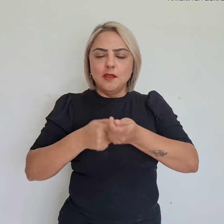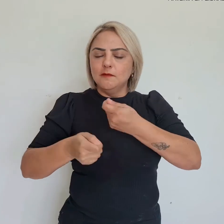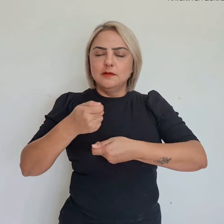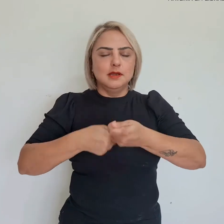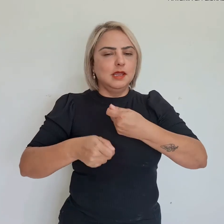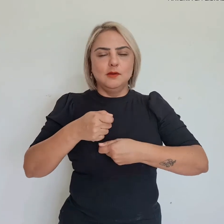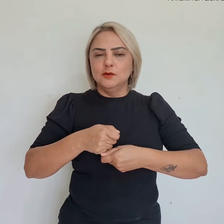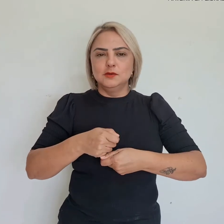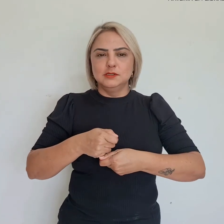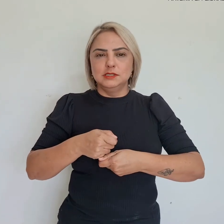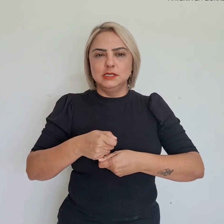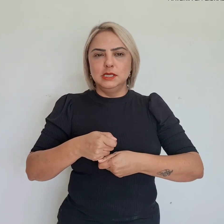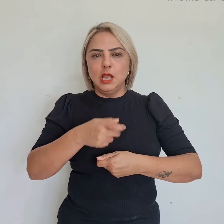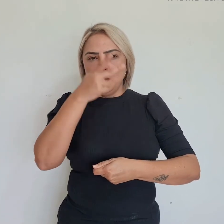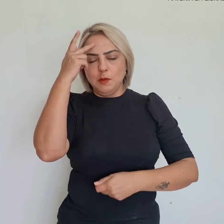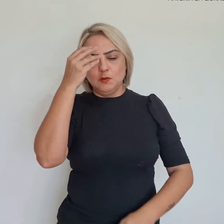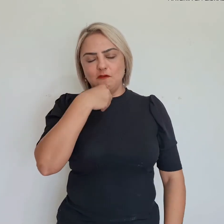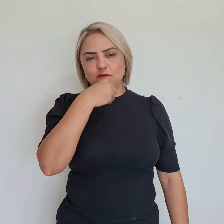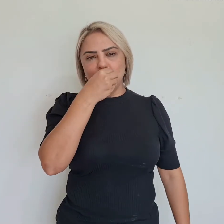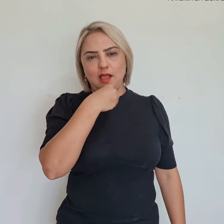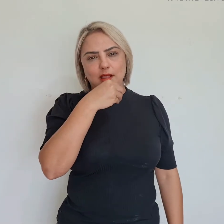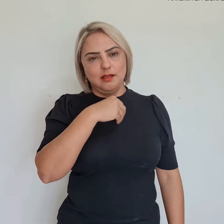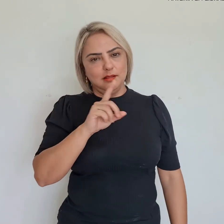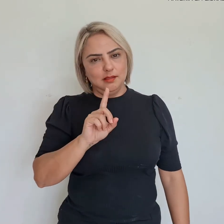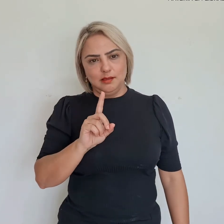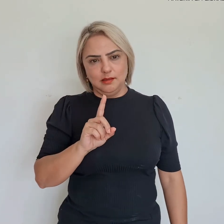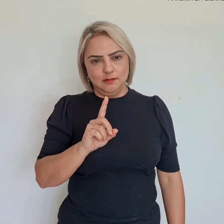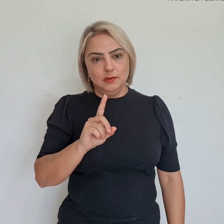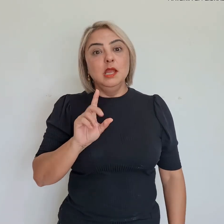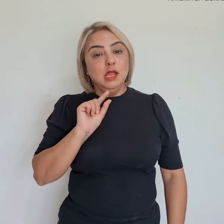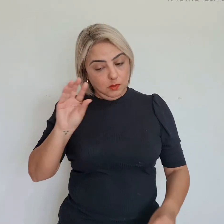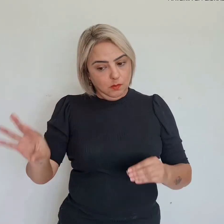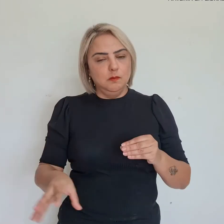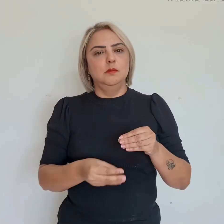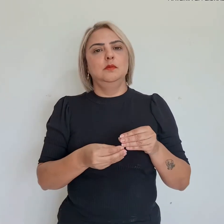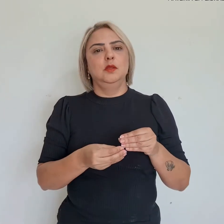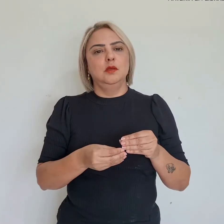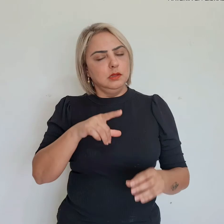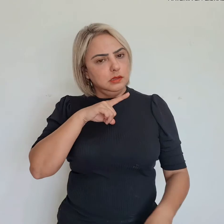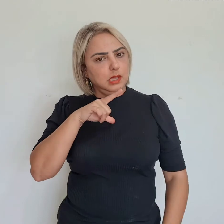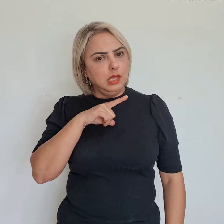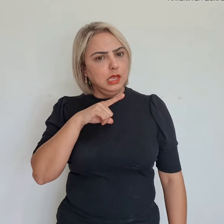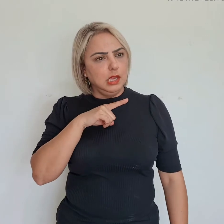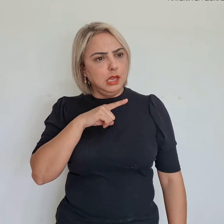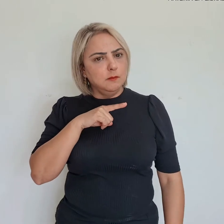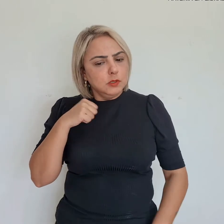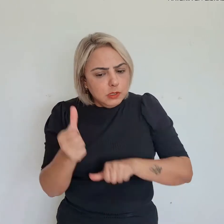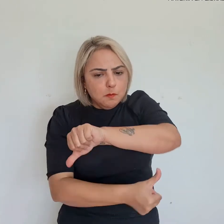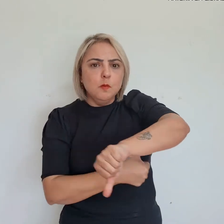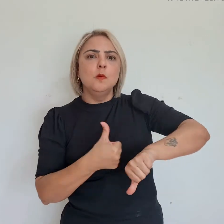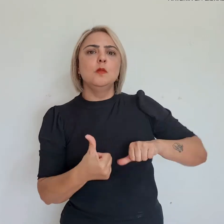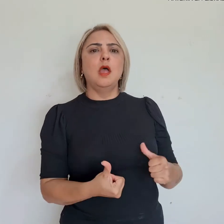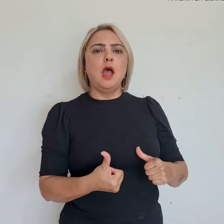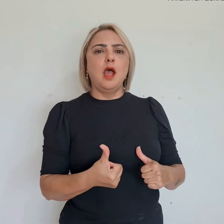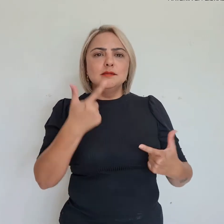quem é fraco. E completou: temos de reverter essa lógica naquilo